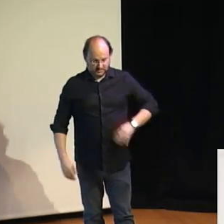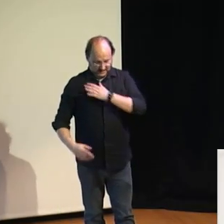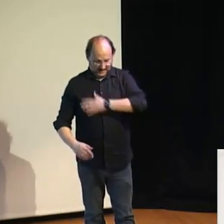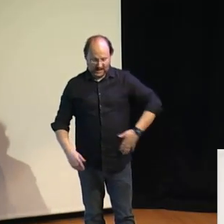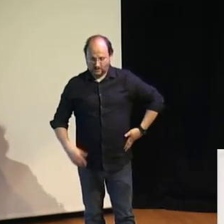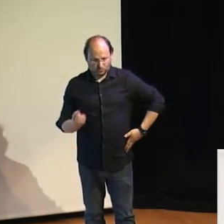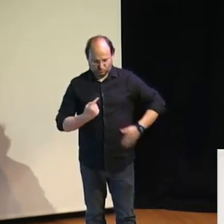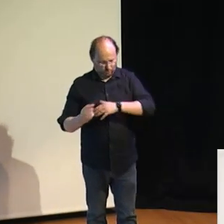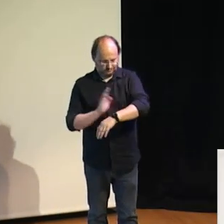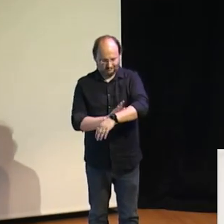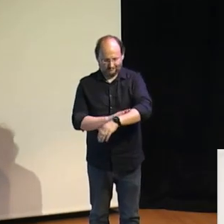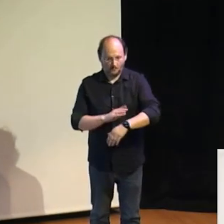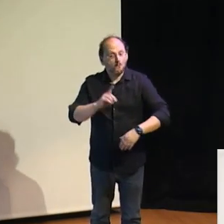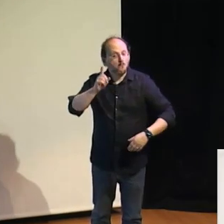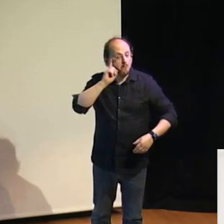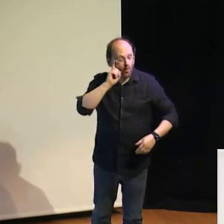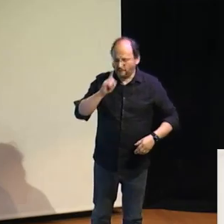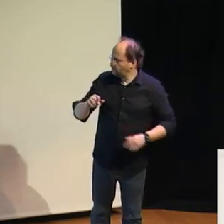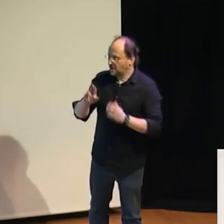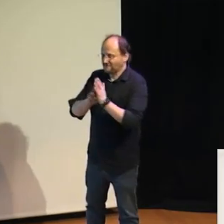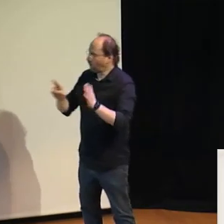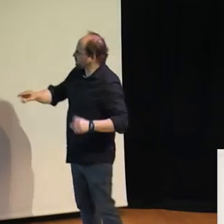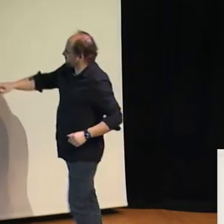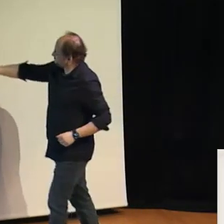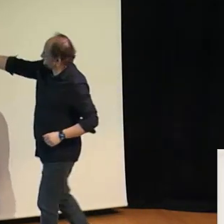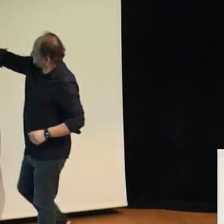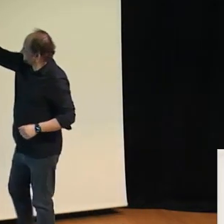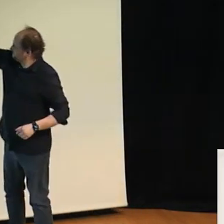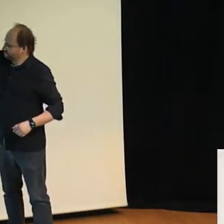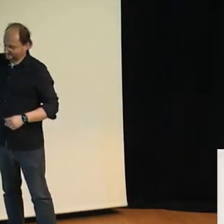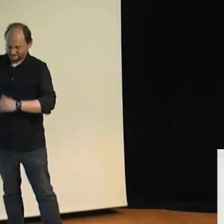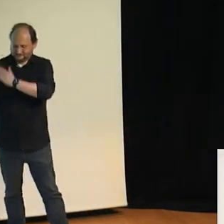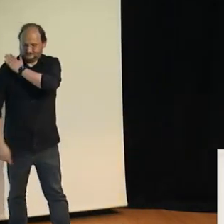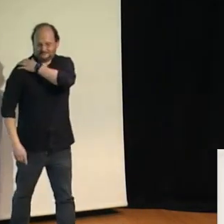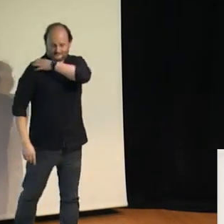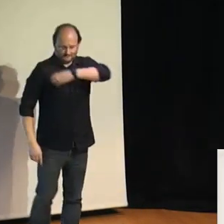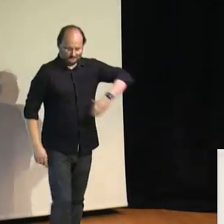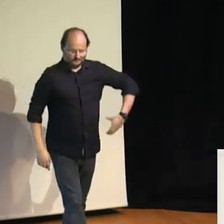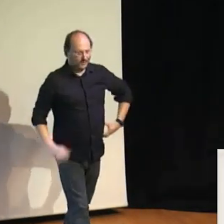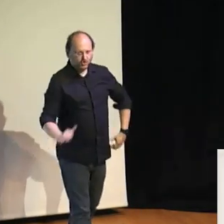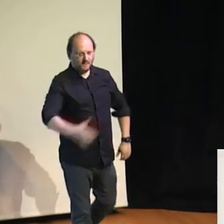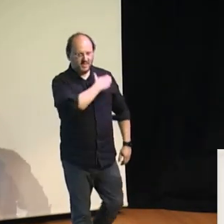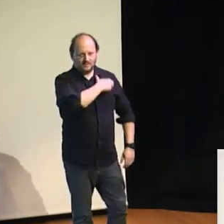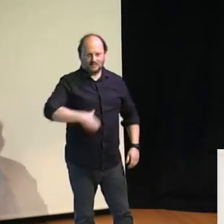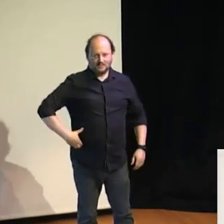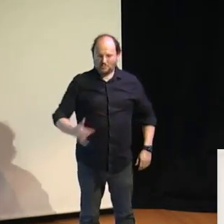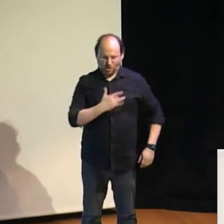la poitrine. Et donc le prince se fait aussi avec la même main, mais avec une configuration différente.